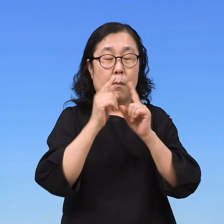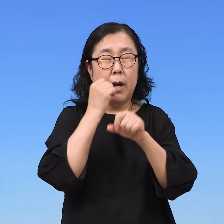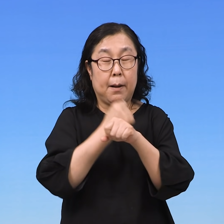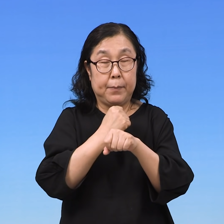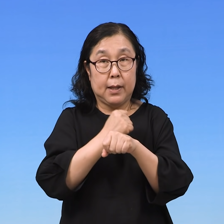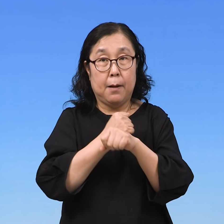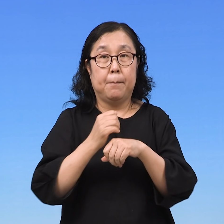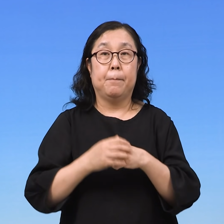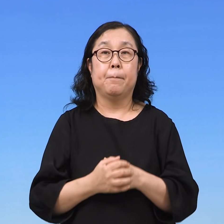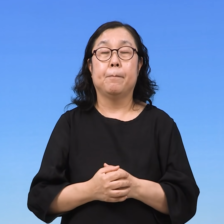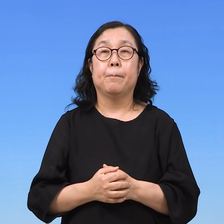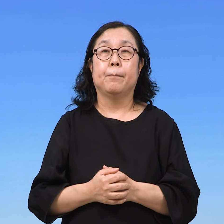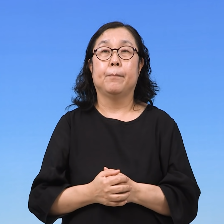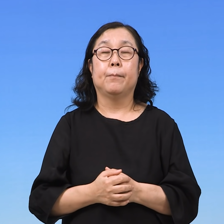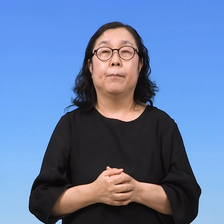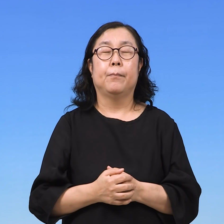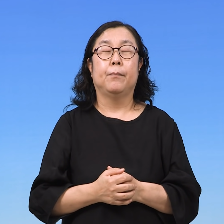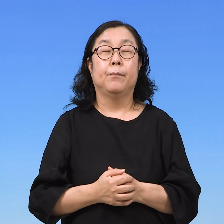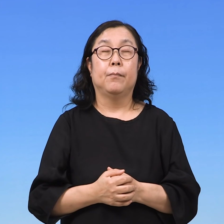거래를